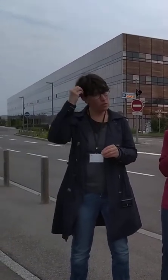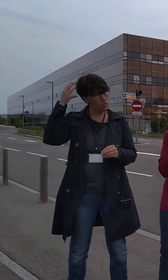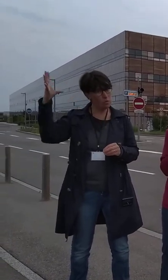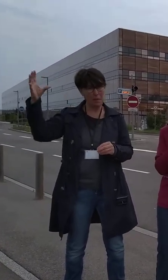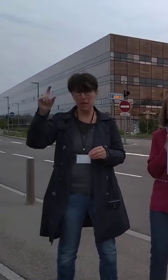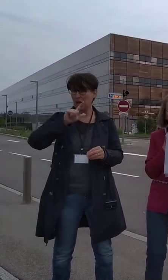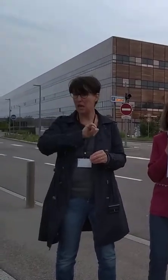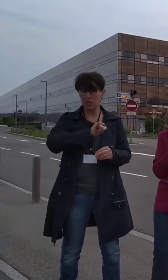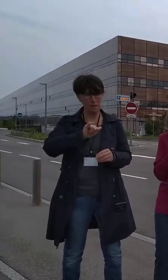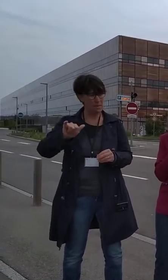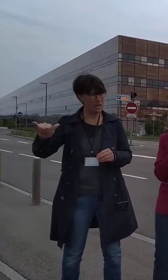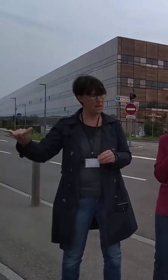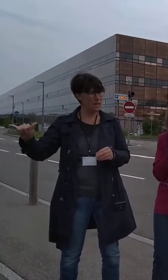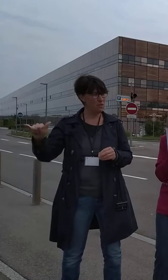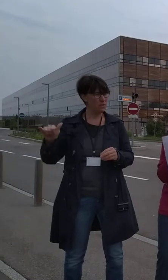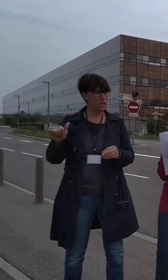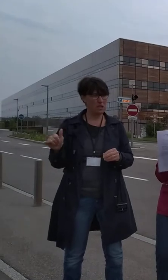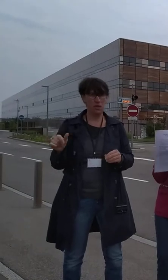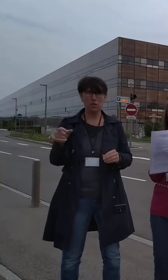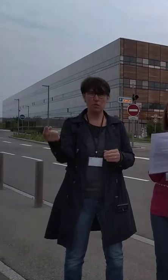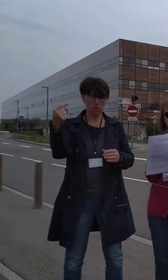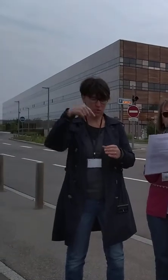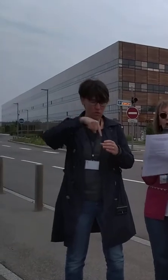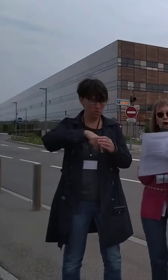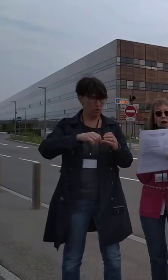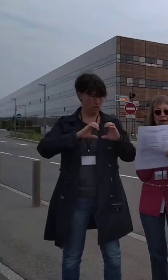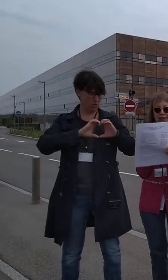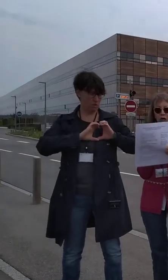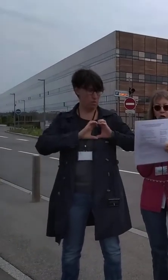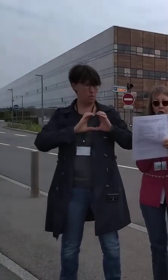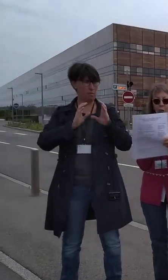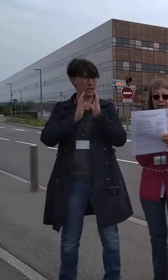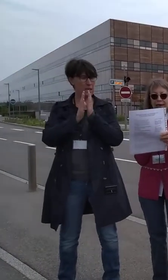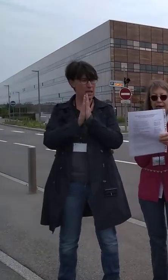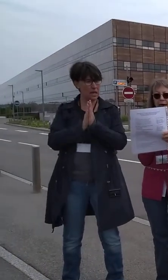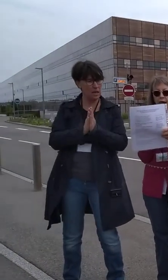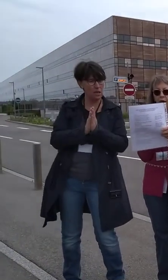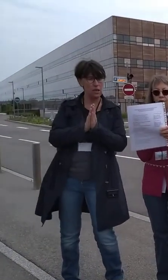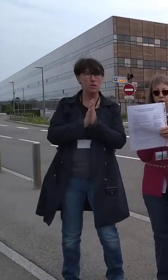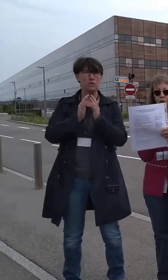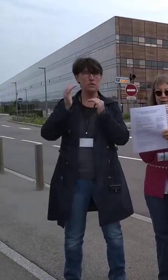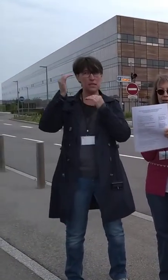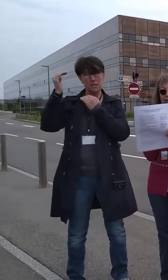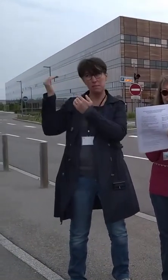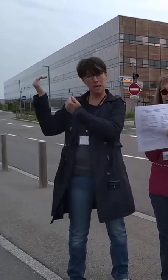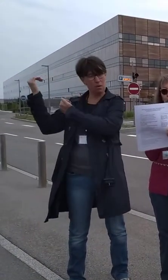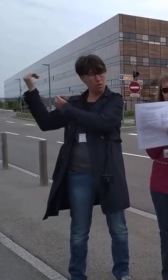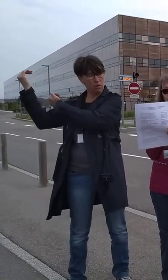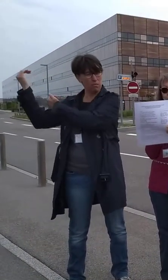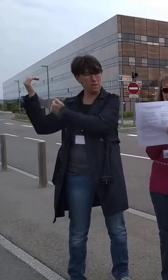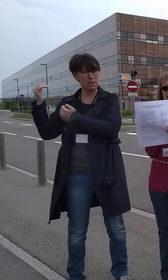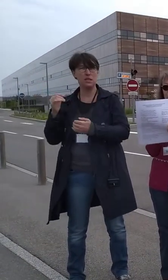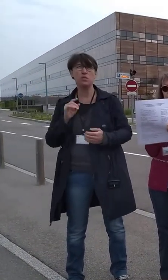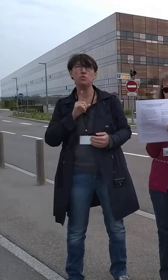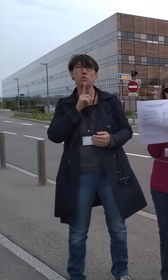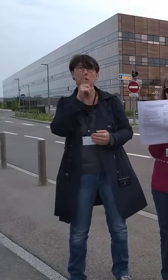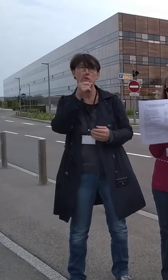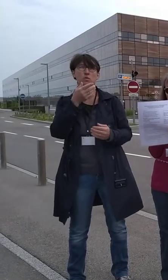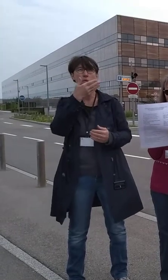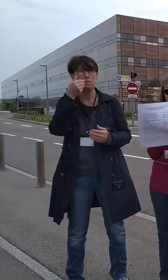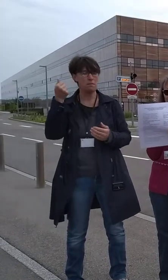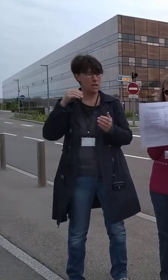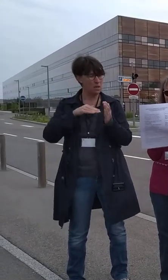on ne vous oubliera jamais, vous êtes dans nos cœurs et dans nos prières, nous vous espérons. Bien des